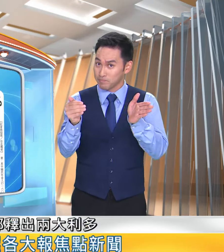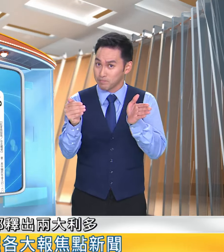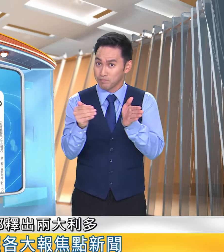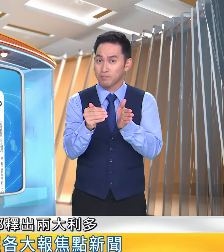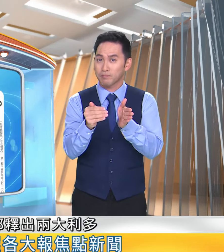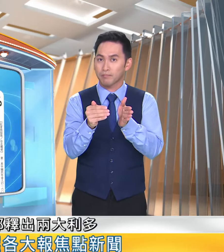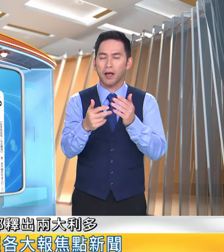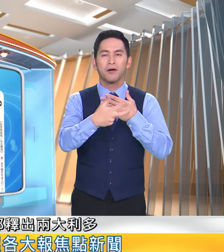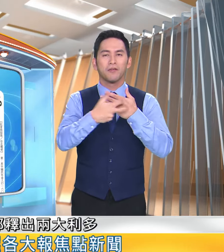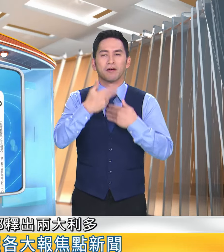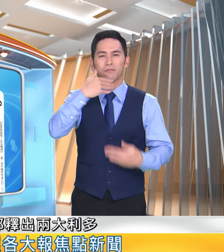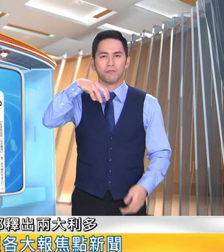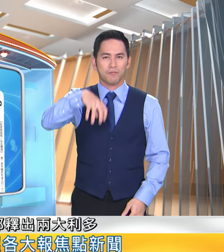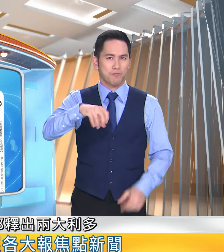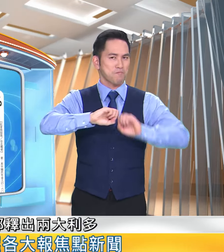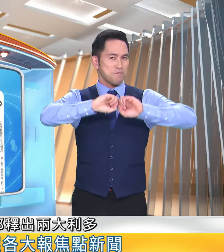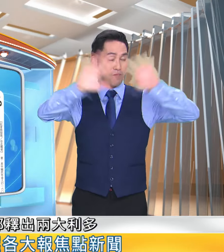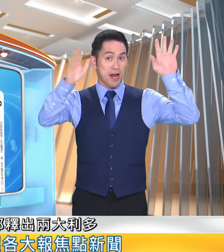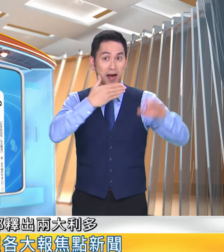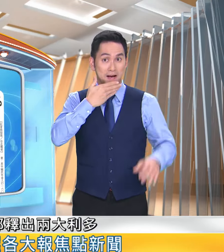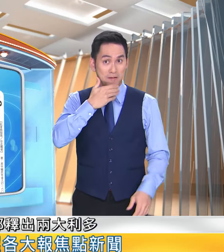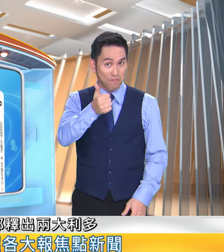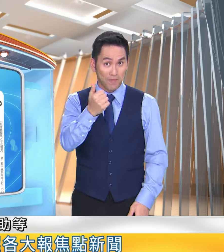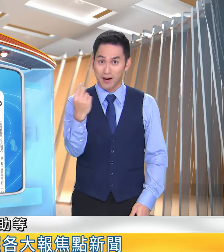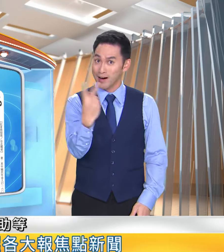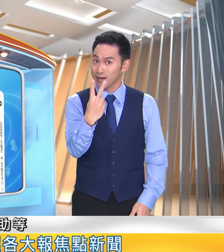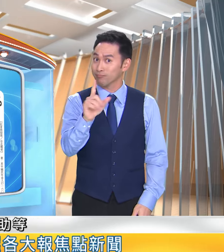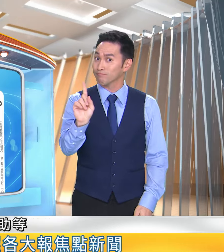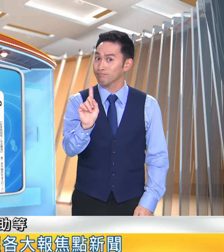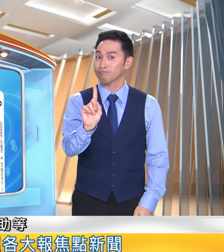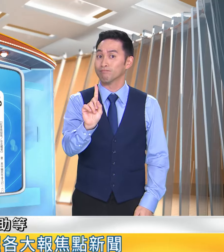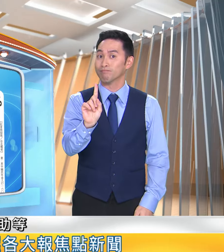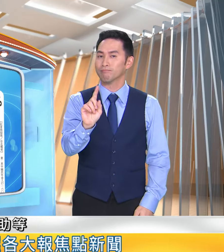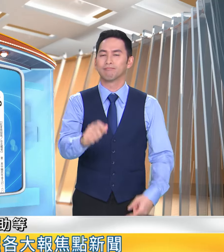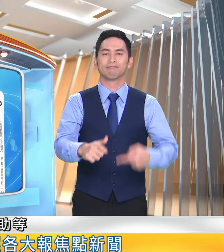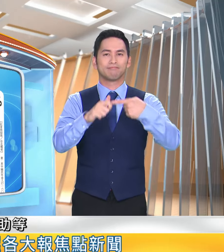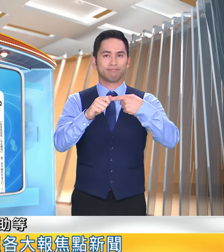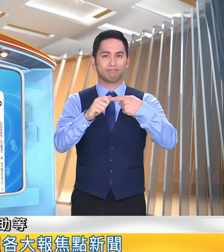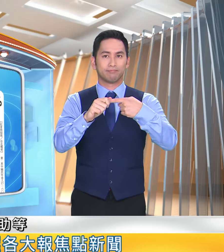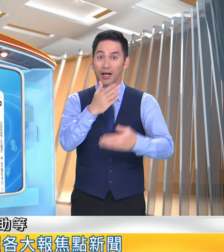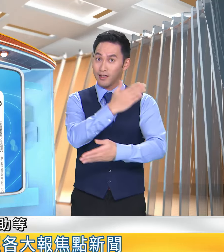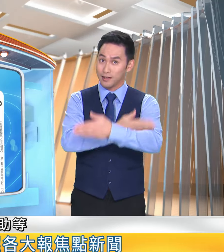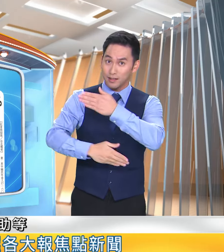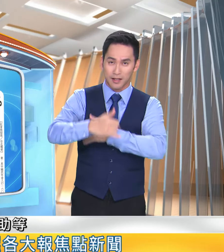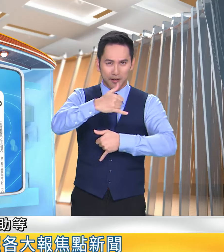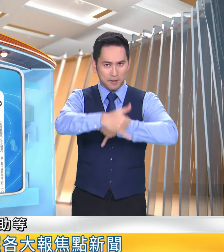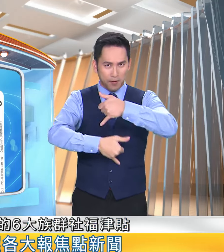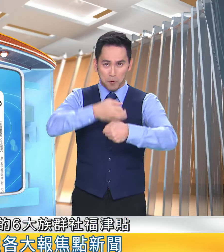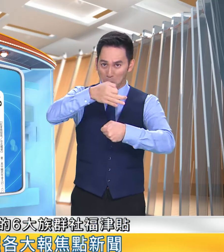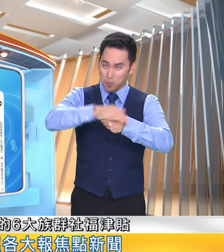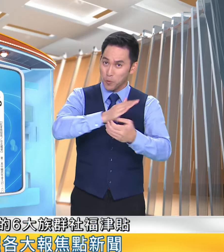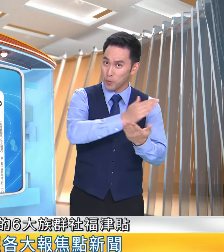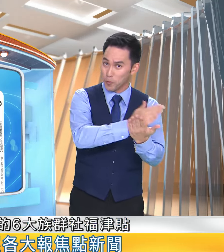卫福部释出2大利多，包括身障生活补助等，固定于月底发放